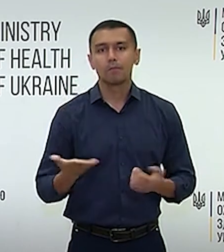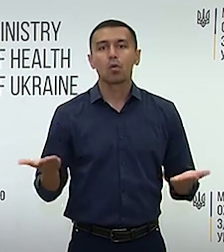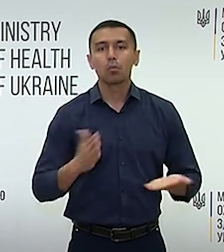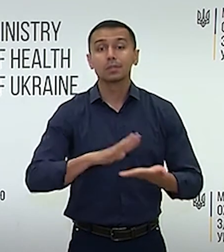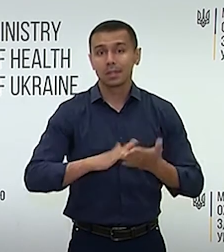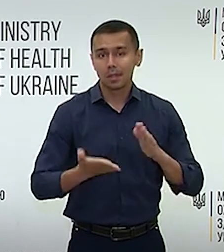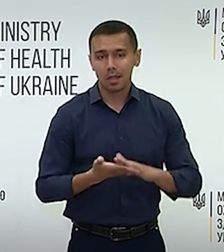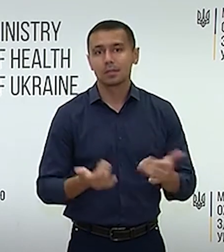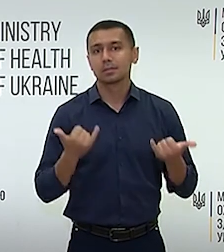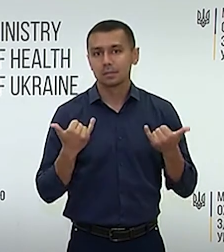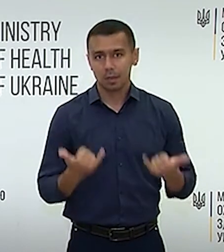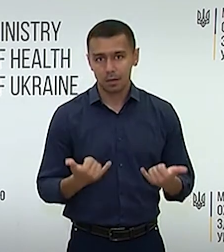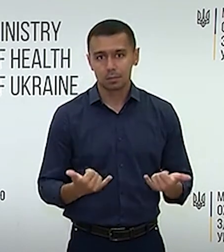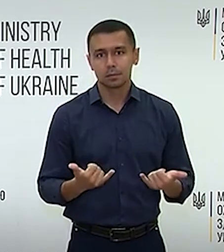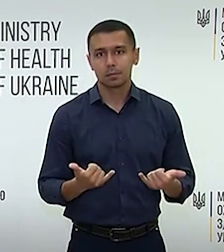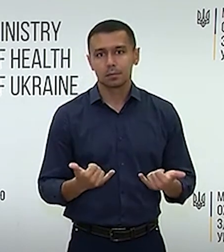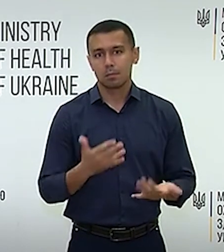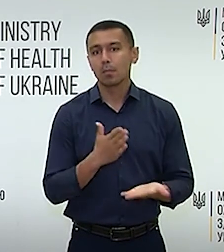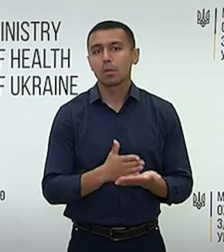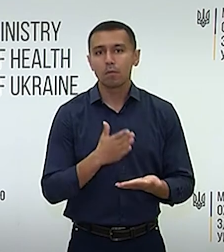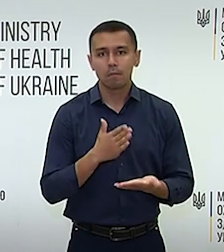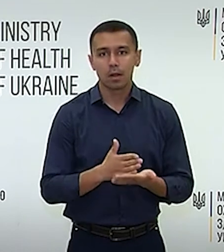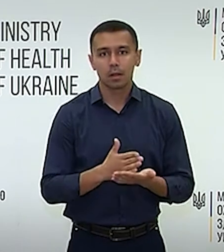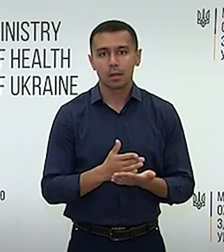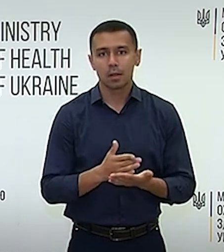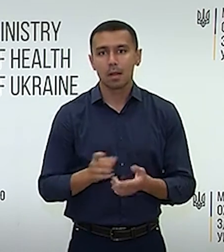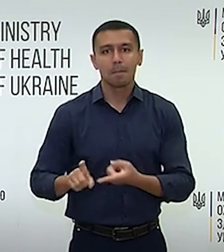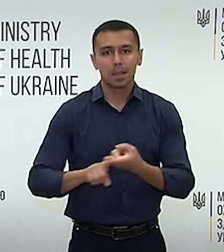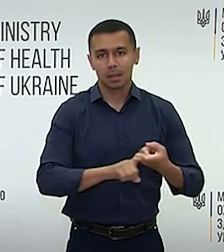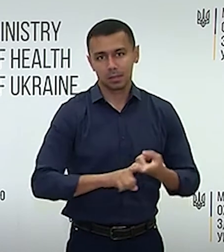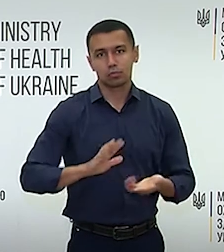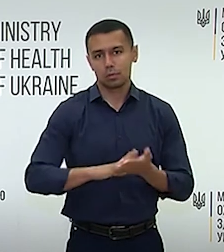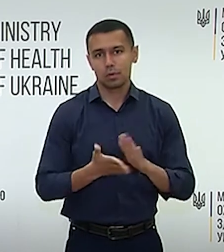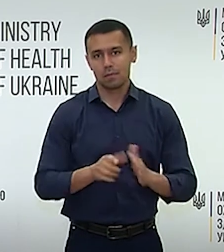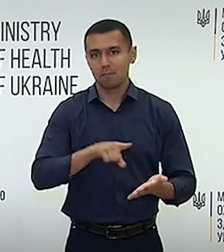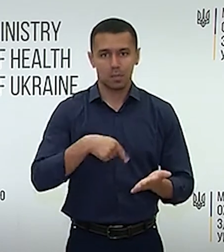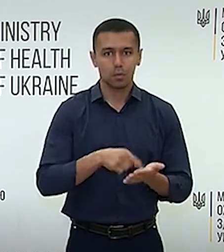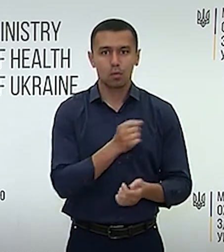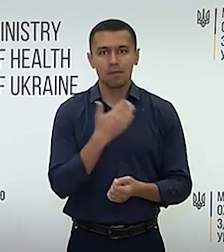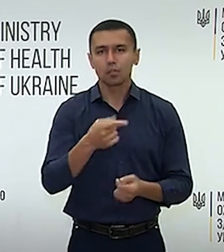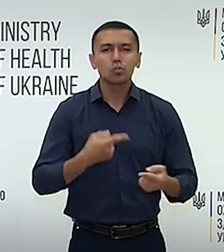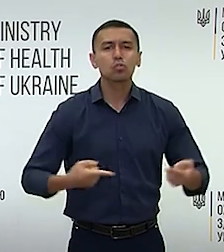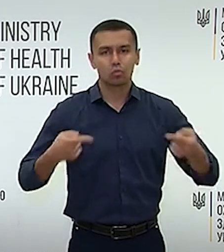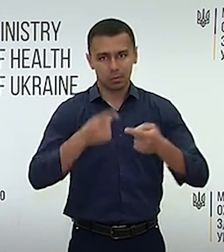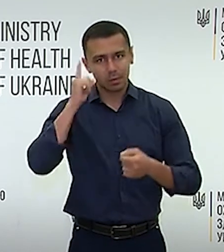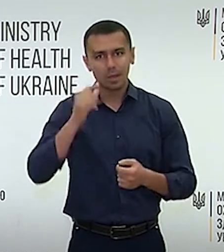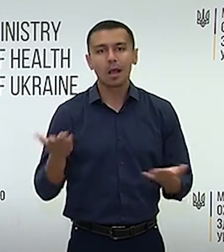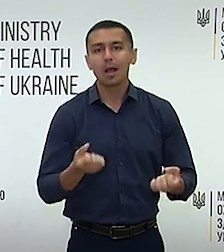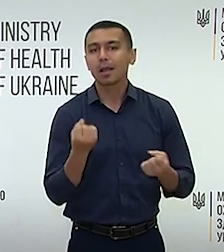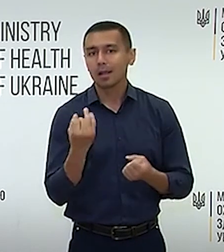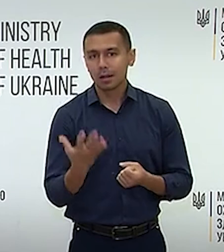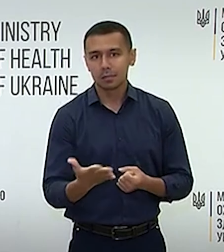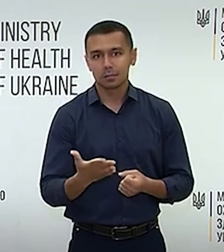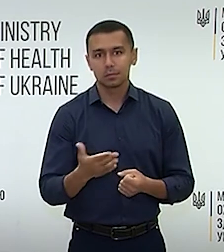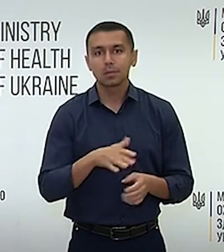якому стані зараз перебуває епідситуація в місті Одеса. Ви ж точно знаєте, яка